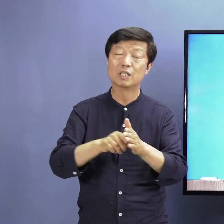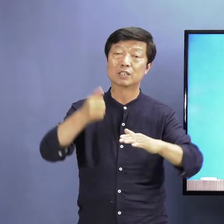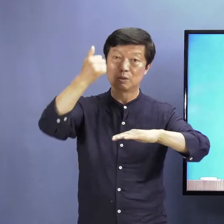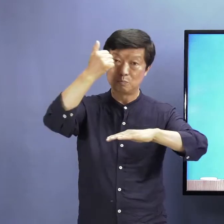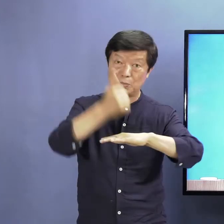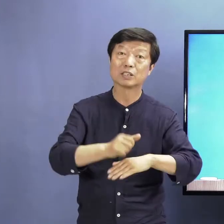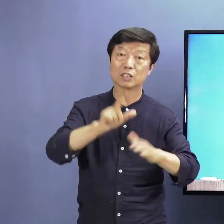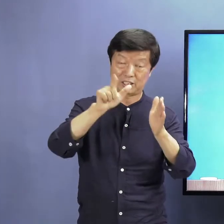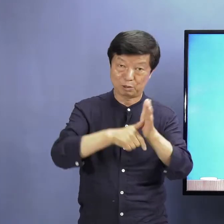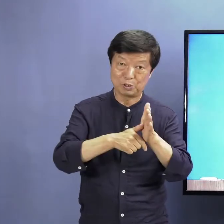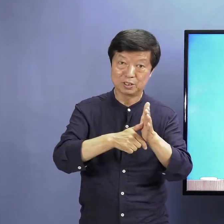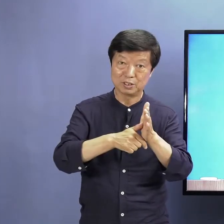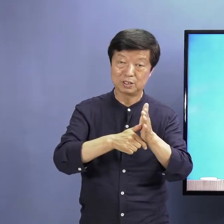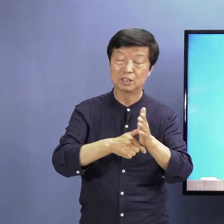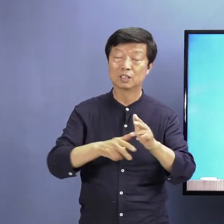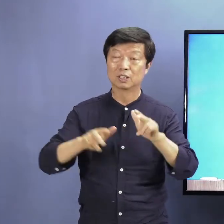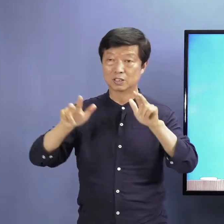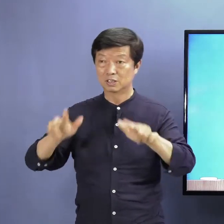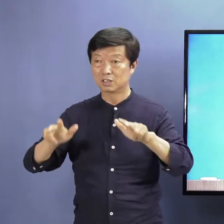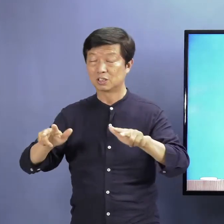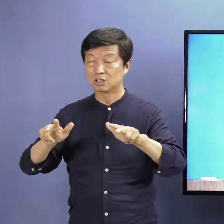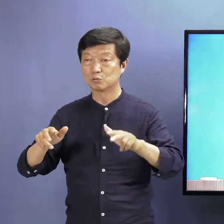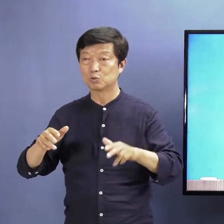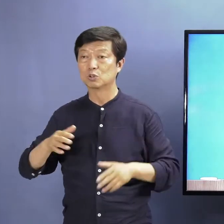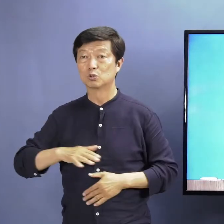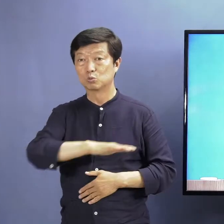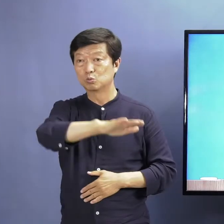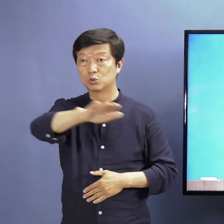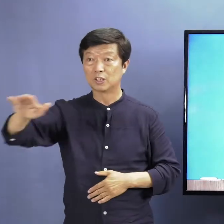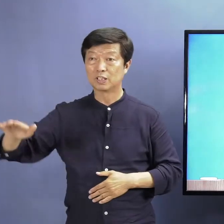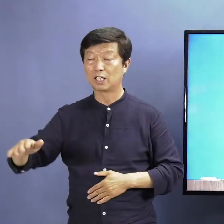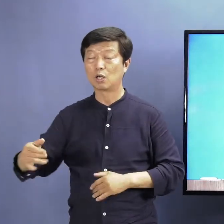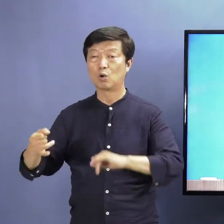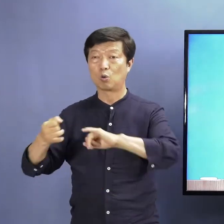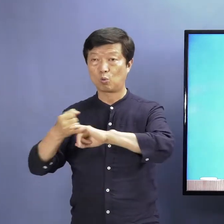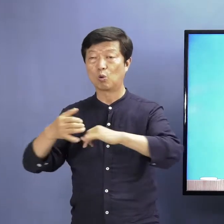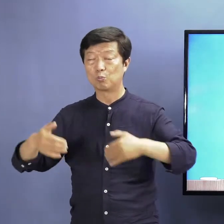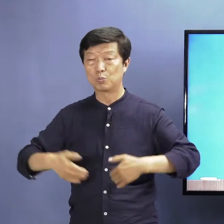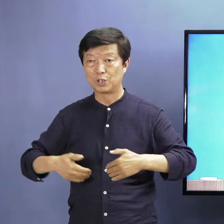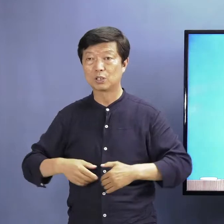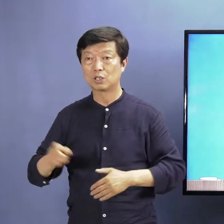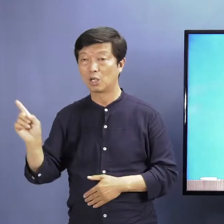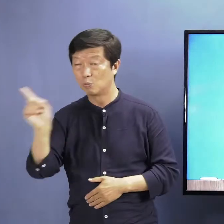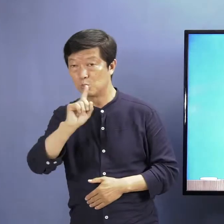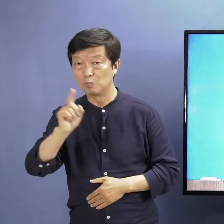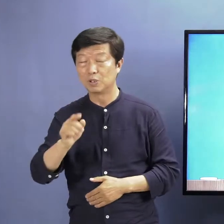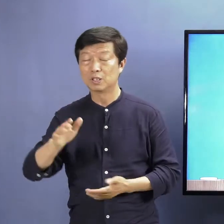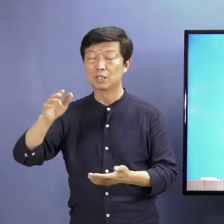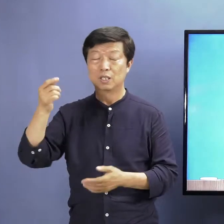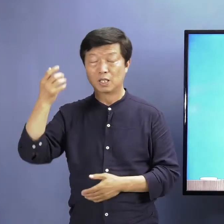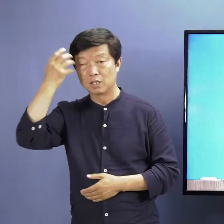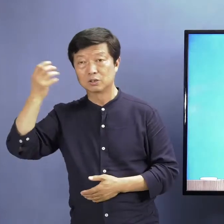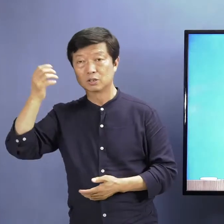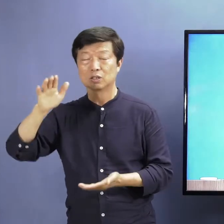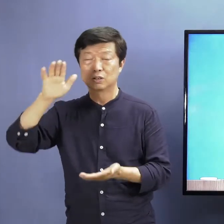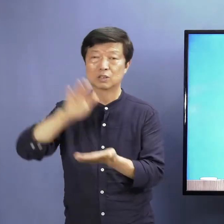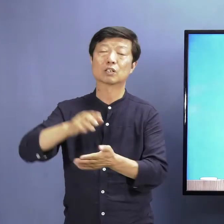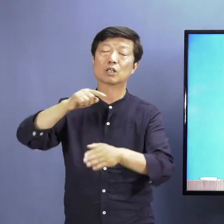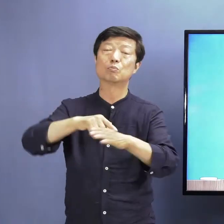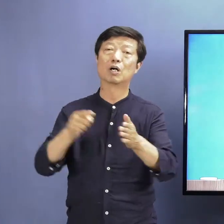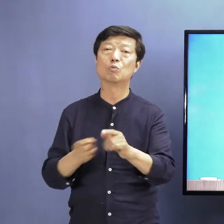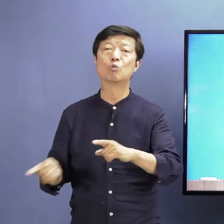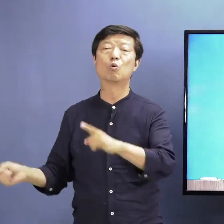한다면, 이 시대의 신앙인에게 정말 필요한 게 바로 뭐냐, 무엇보다 영적인 열정을 회복하는 게 정말 필요하다는